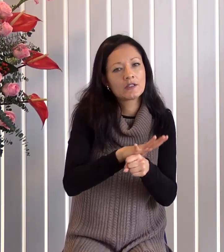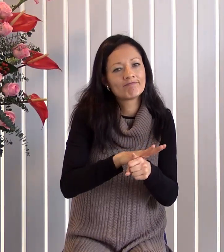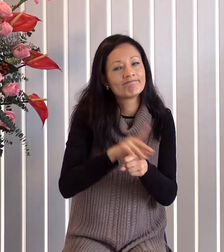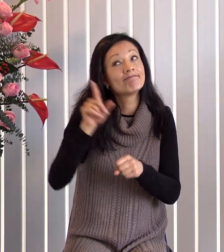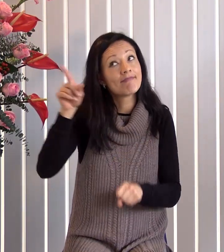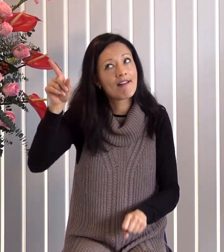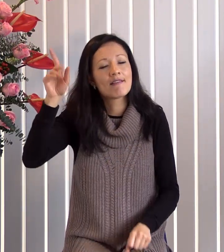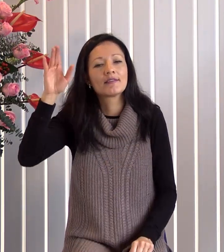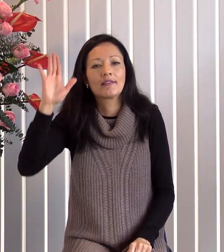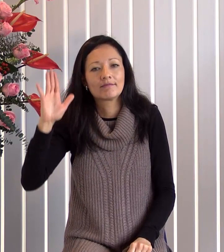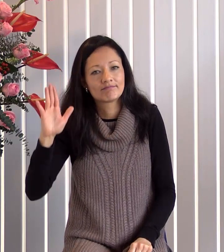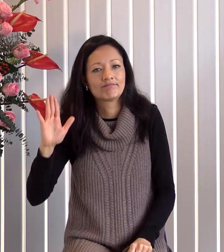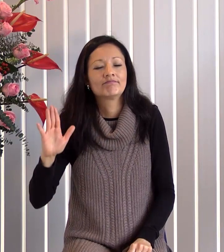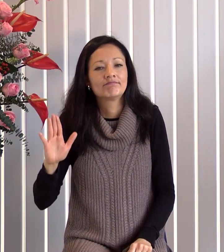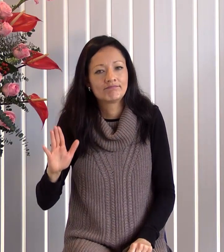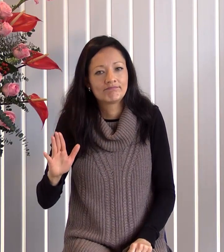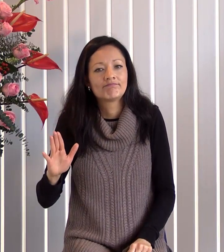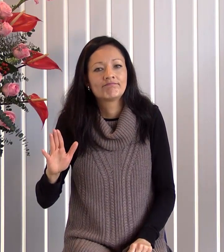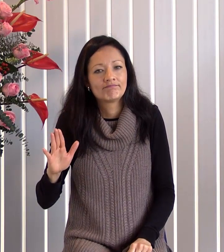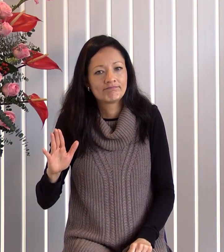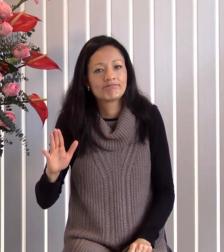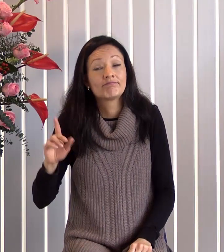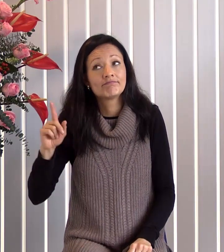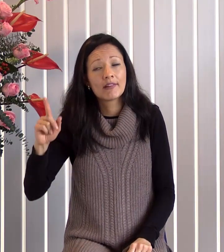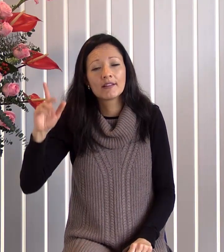El Señor.